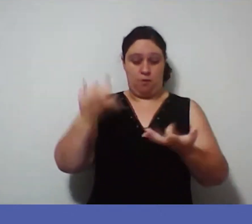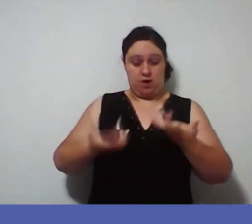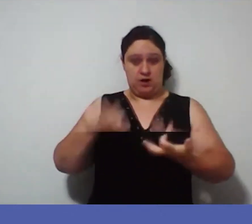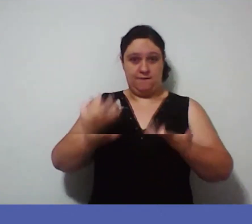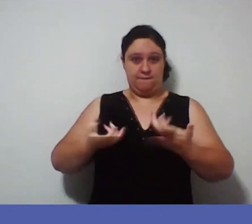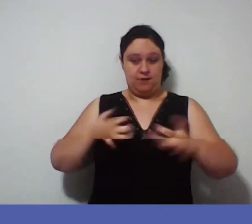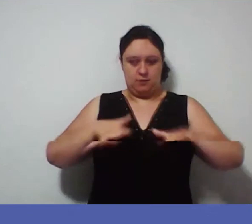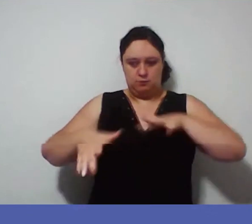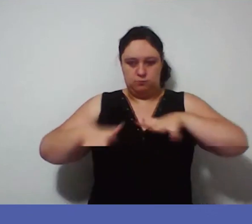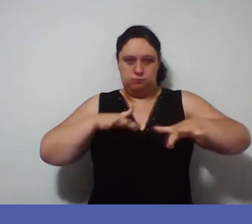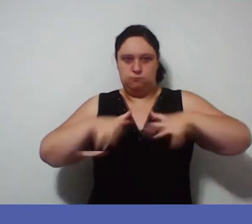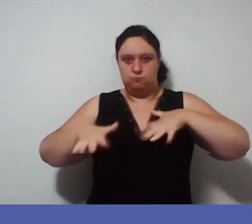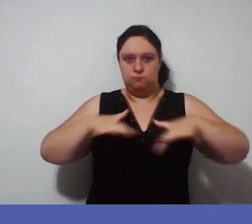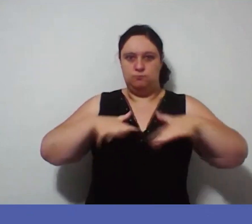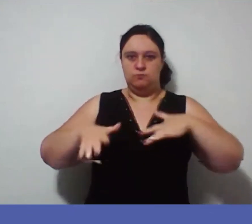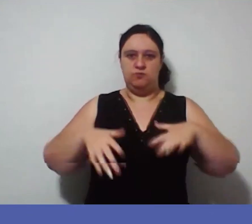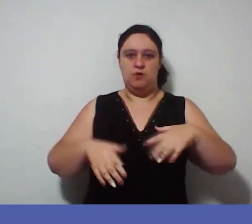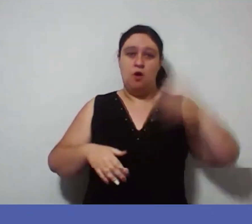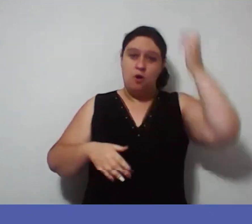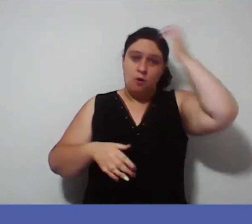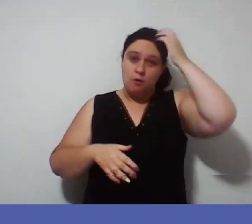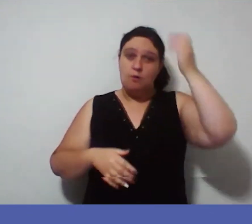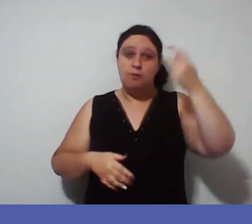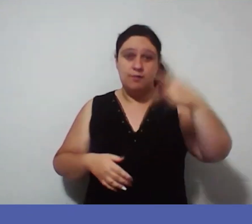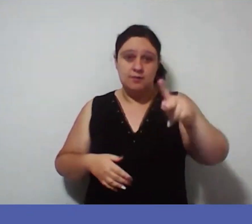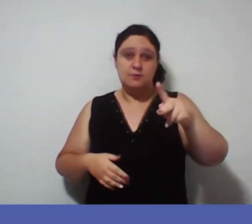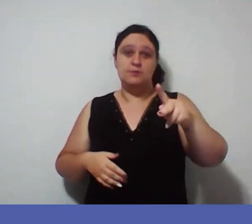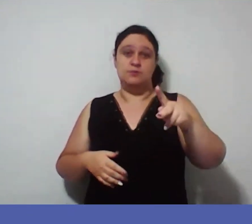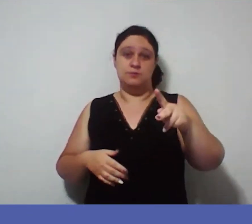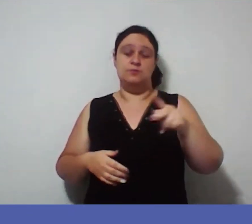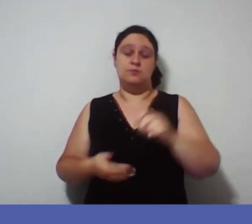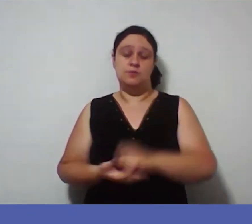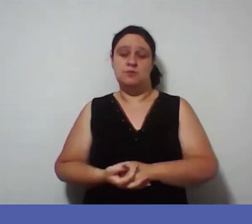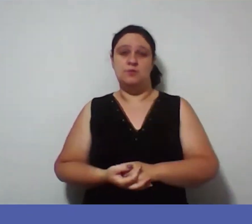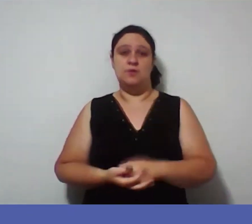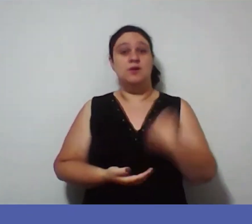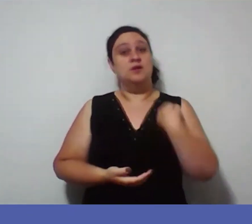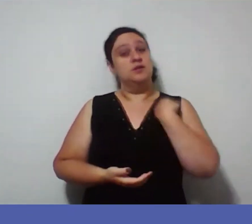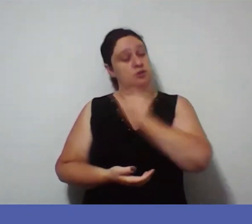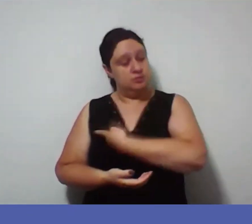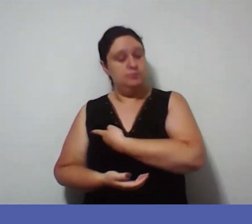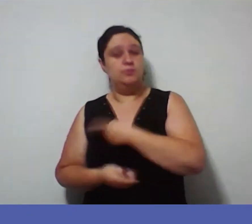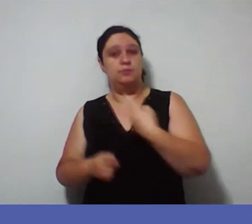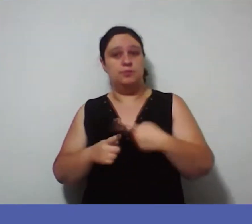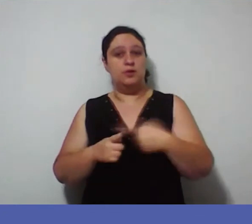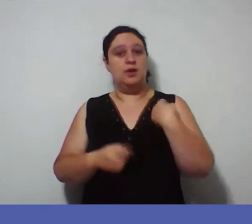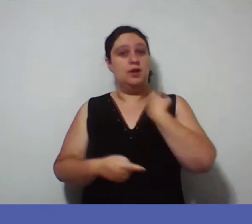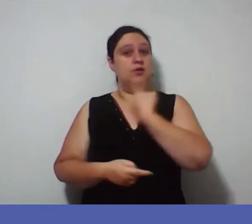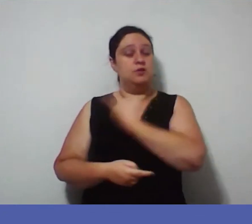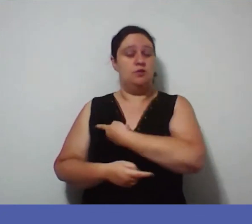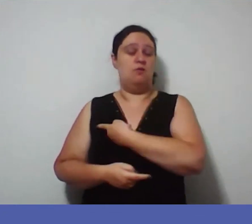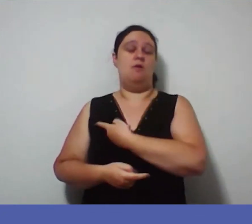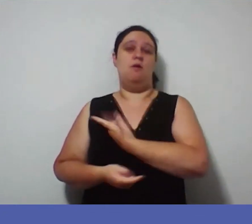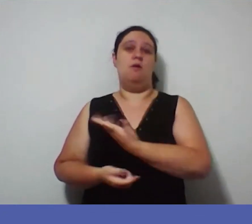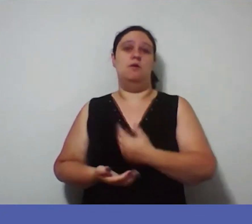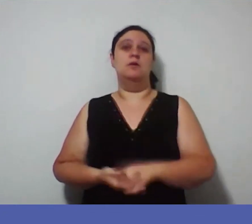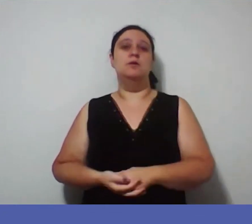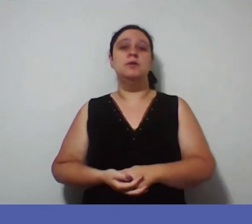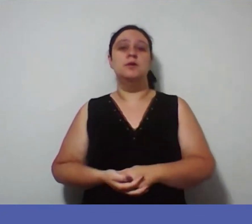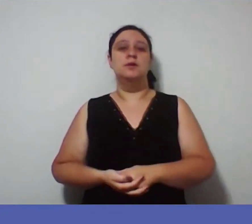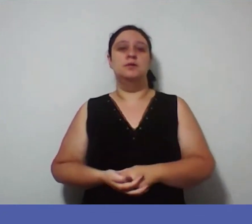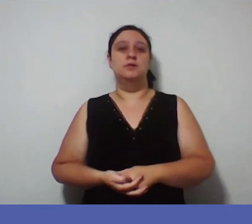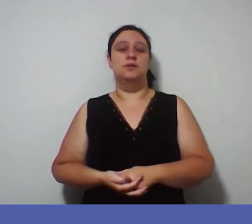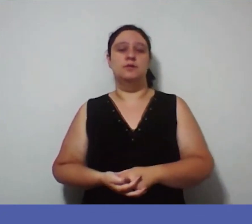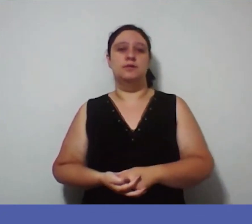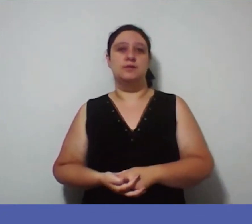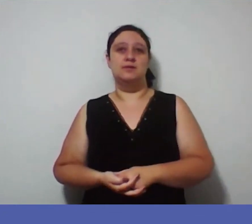Vocês são culpados. E muitas vezes nós, os cooperadores, temos alguma algum incidente em casa,